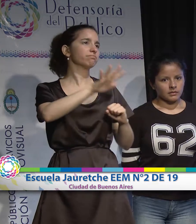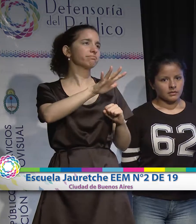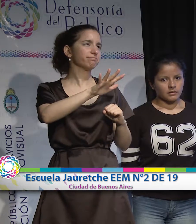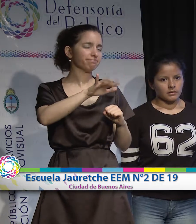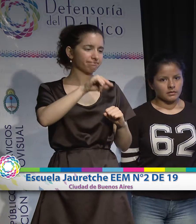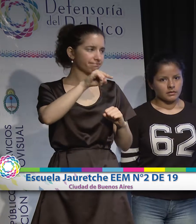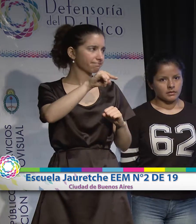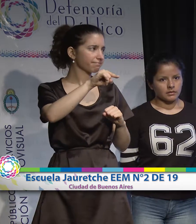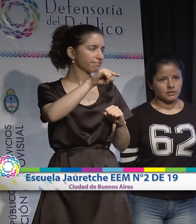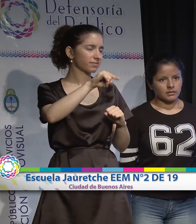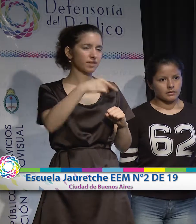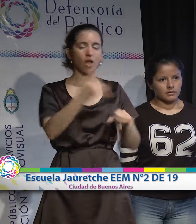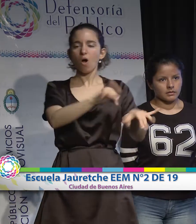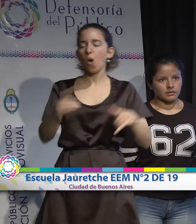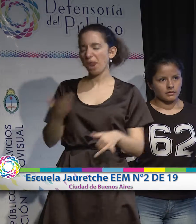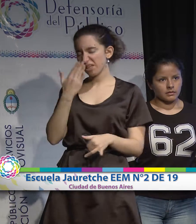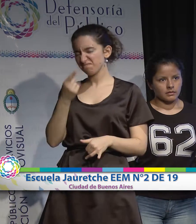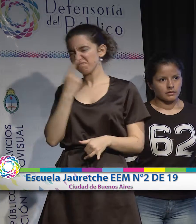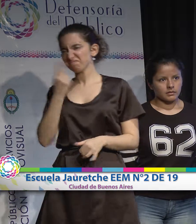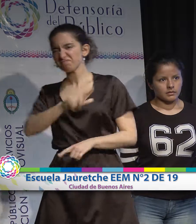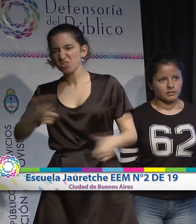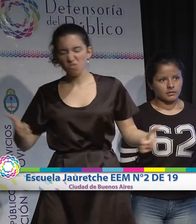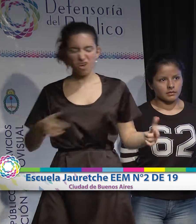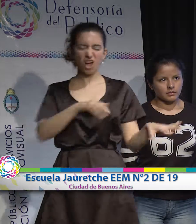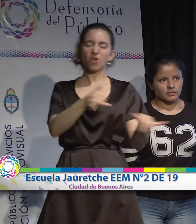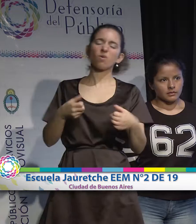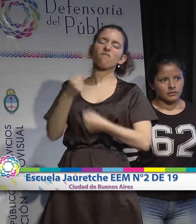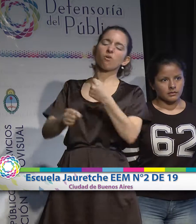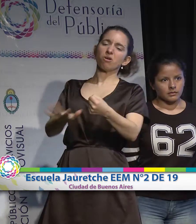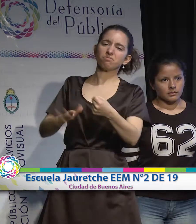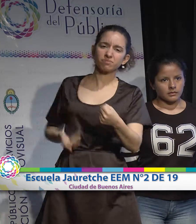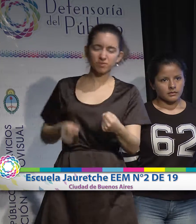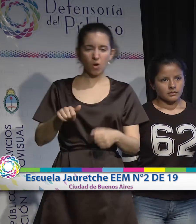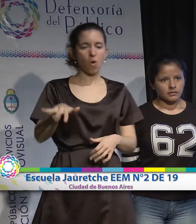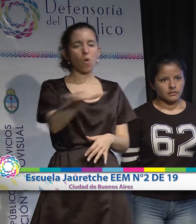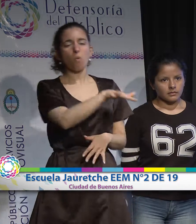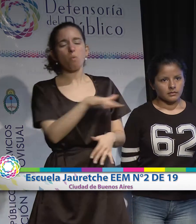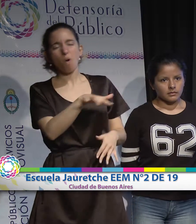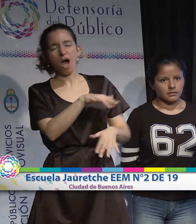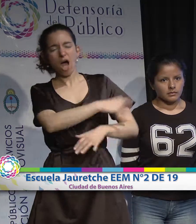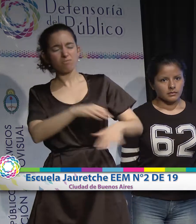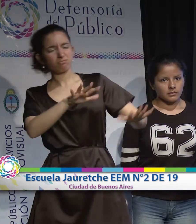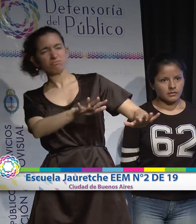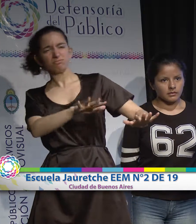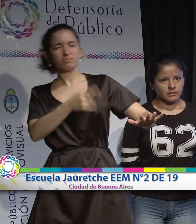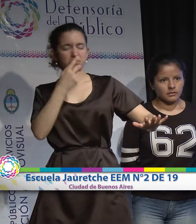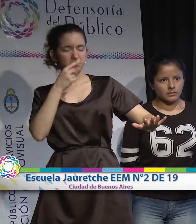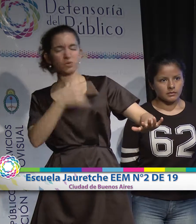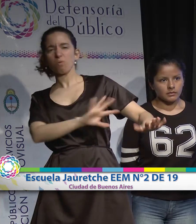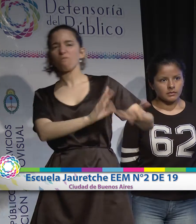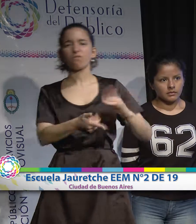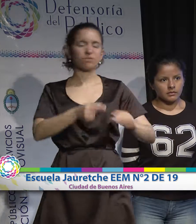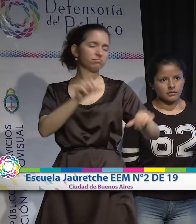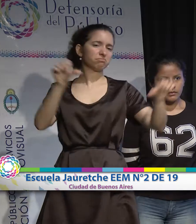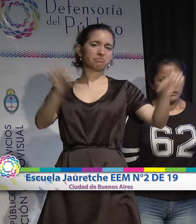nada, de que solamente somos violentos, o sobre todo los barrios, no tienen un estereotipo muy feo de nosotros